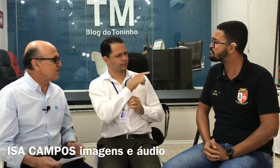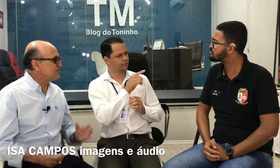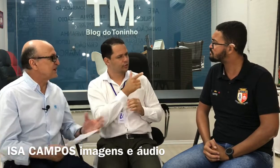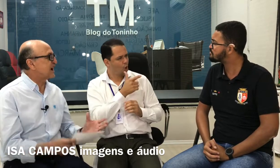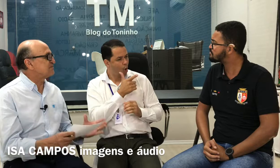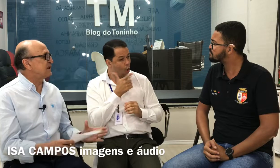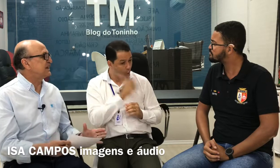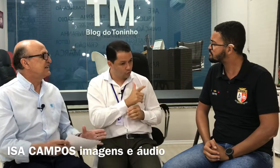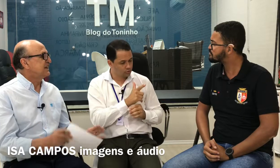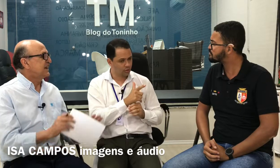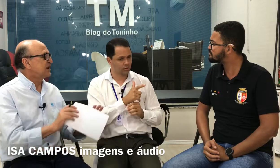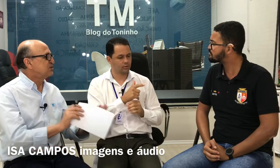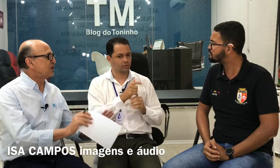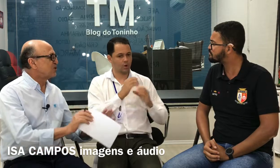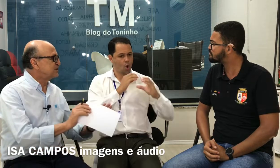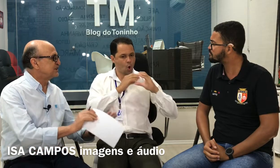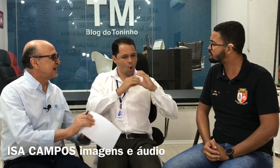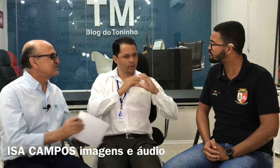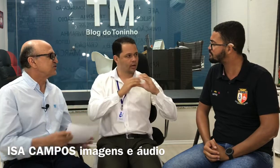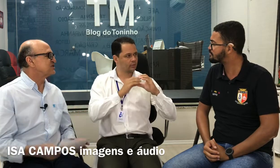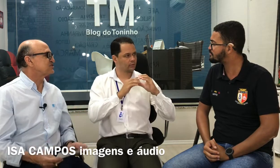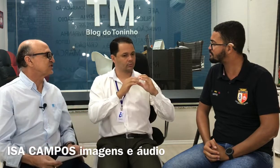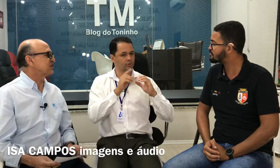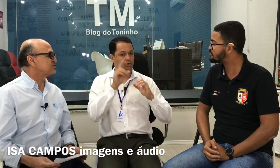comunicar bem numa comunidade onde só tenha surdos?